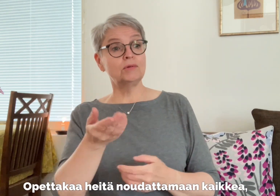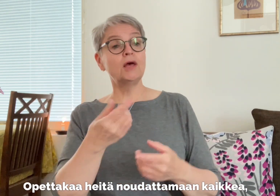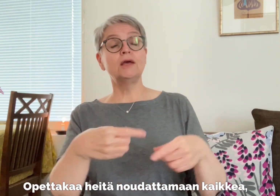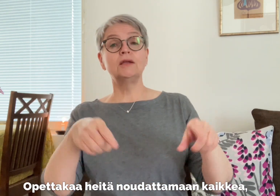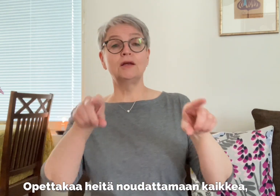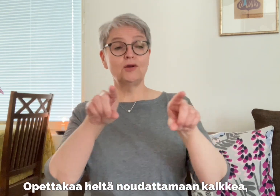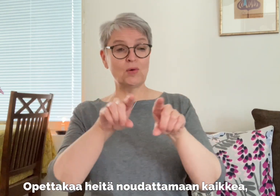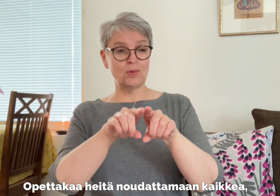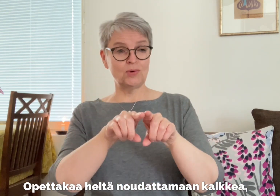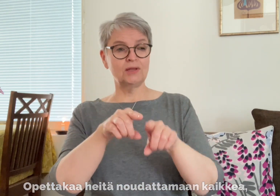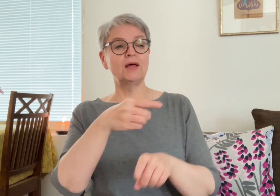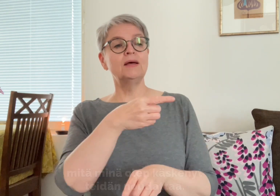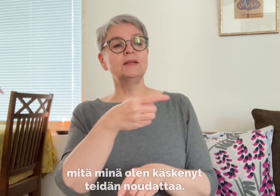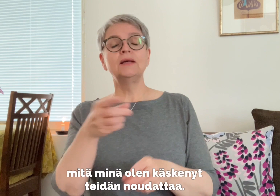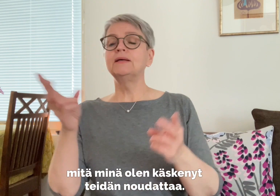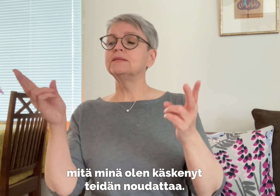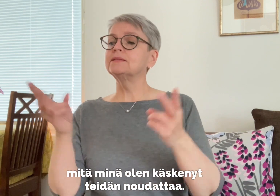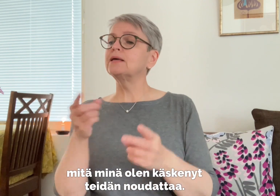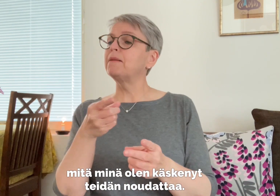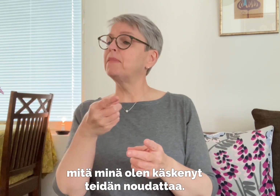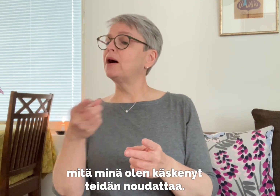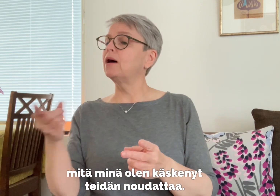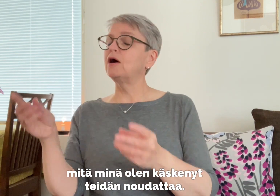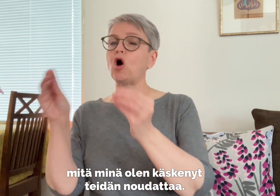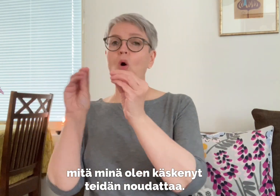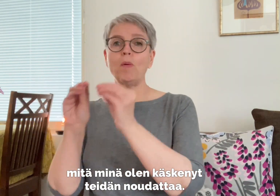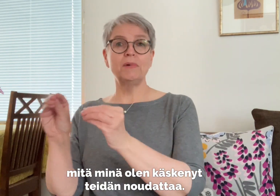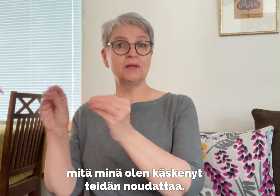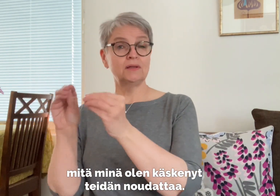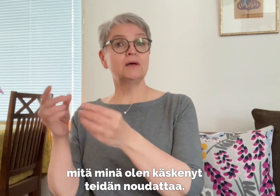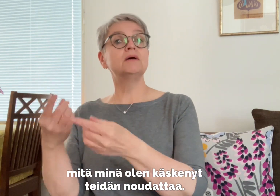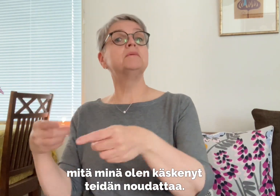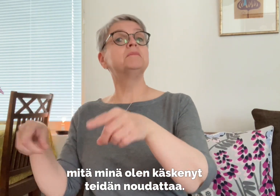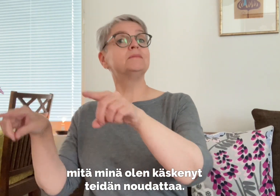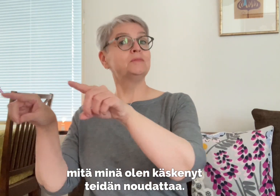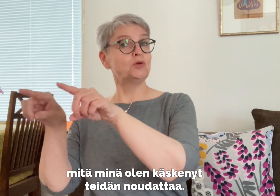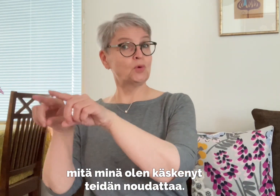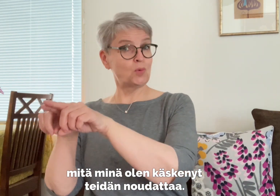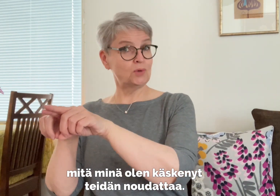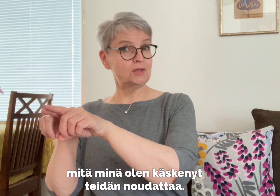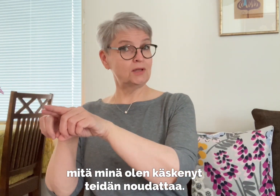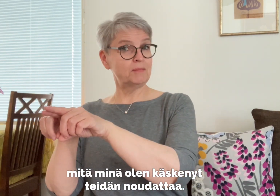Opettakaa heitä noudattamaan kaikkea, mitä minä olen käskenyt teidän noudattaa.